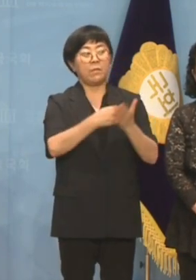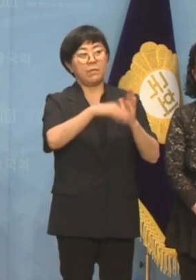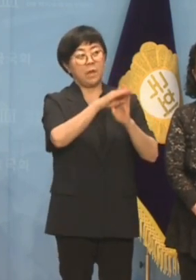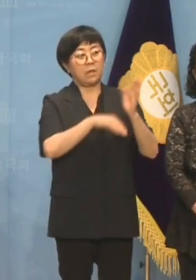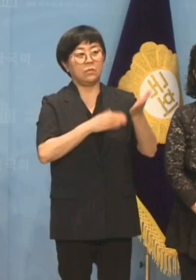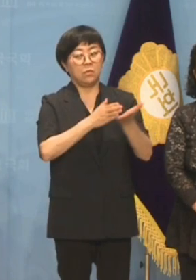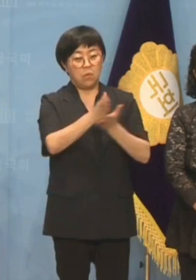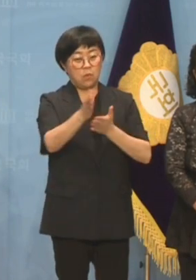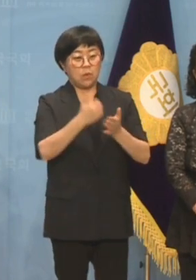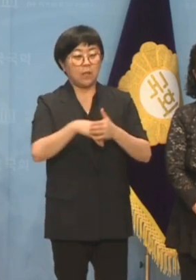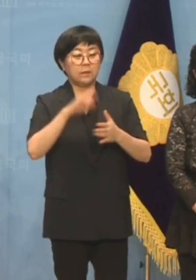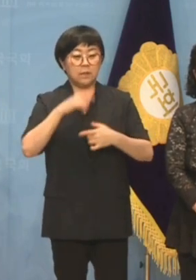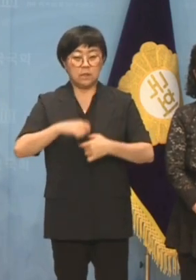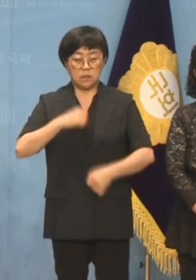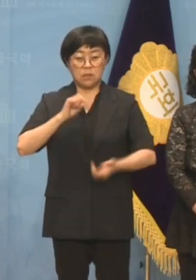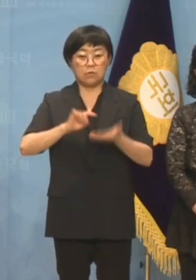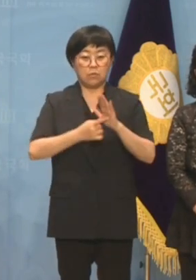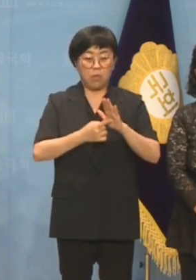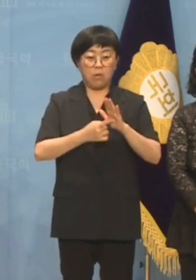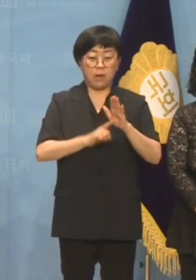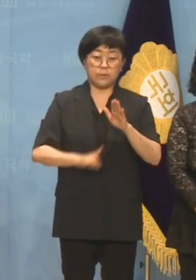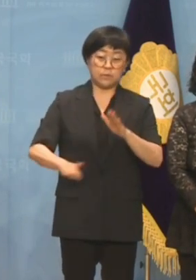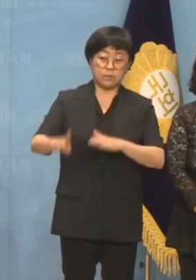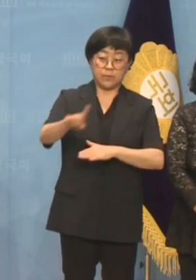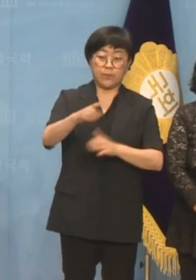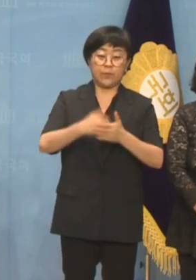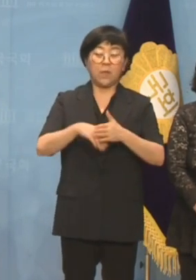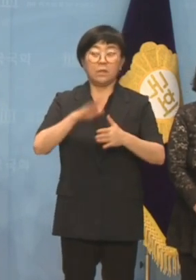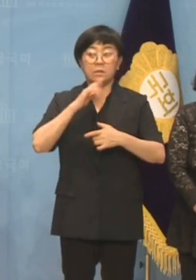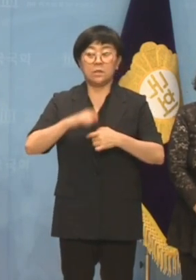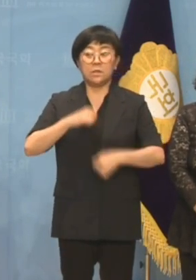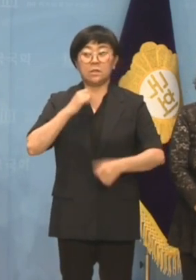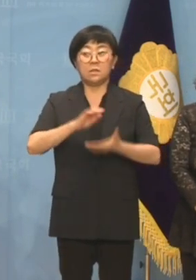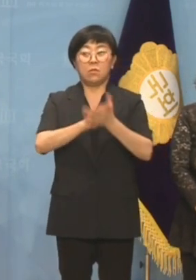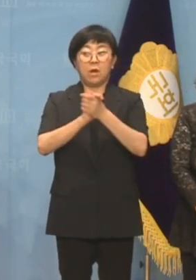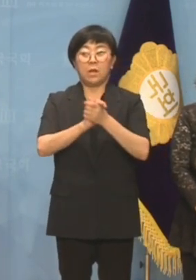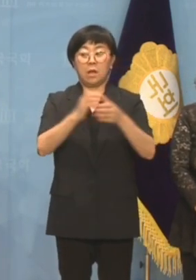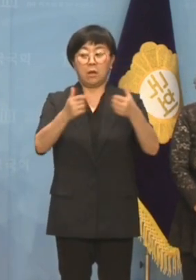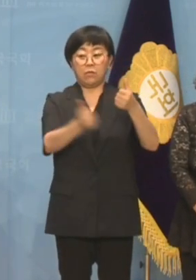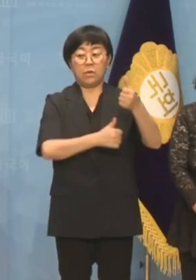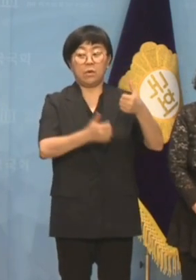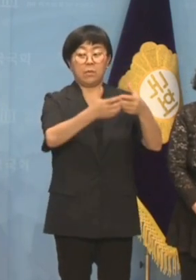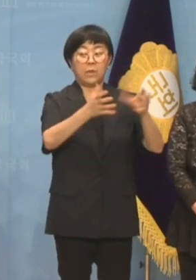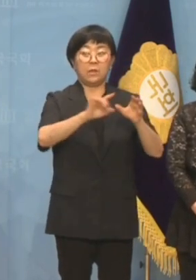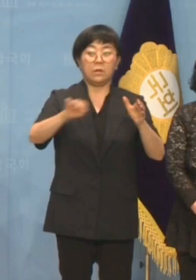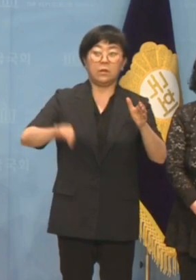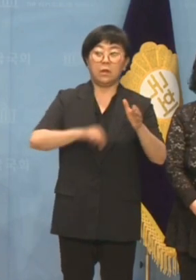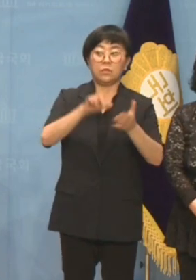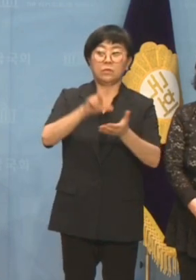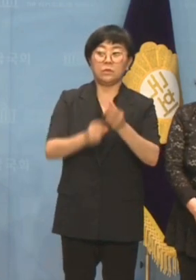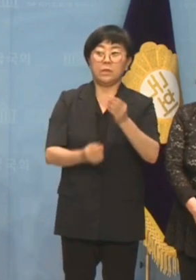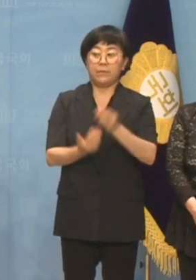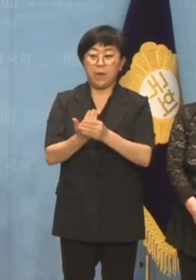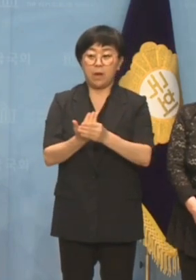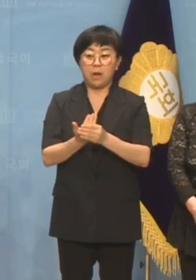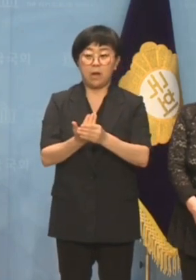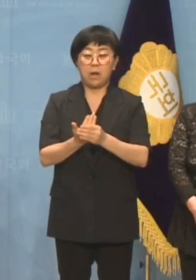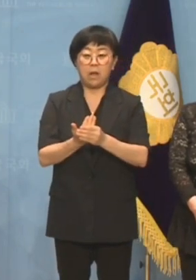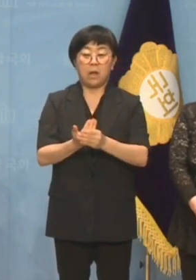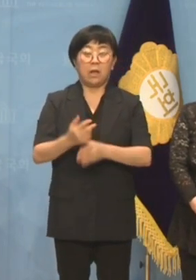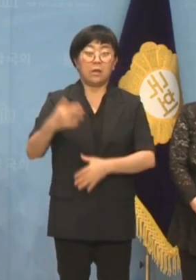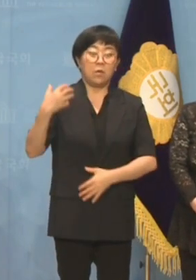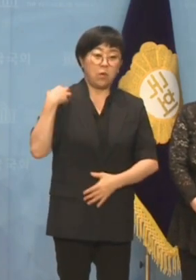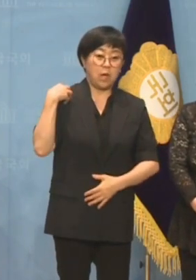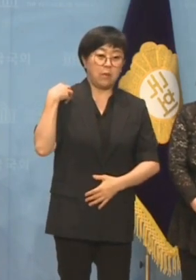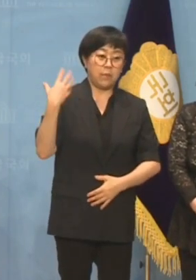및 진실규명에 앞장서야 할 진실화해위원회는 내부적 사정이라는 이유로 제